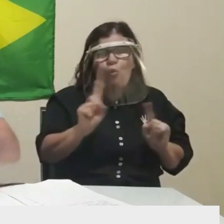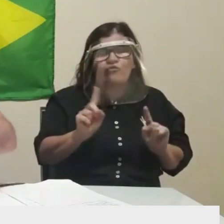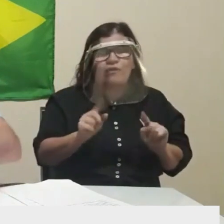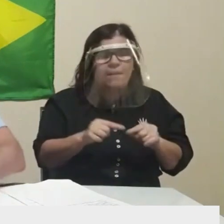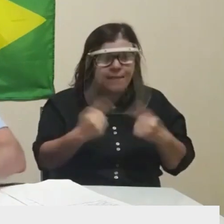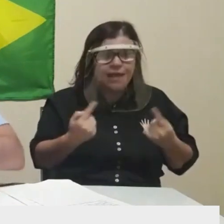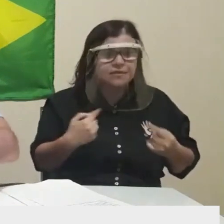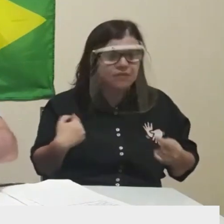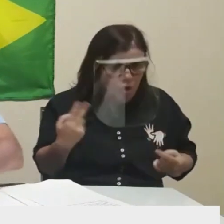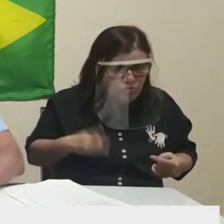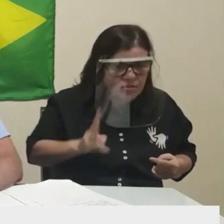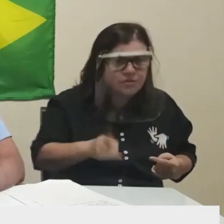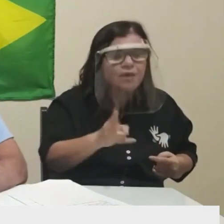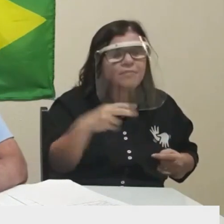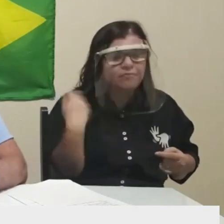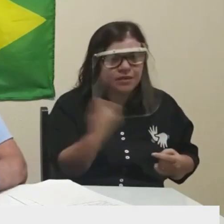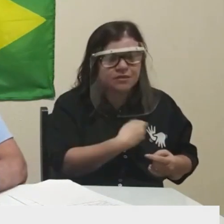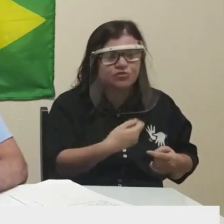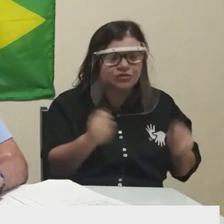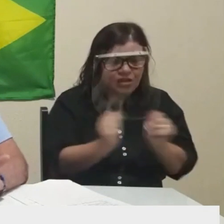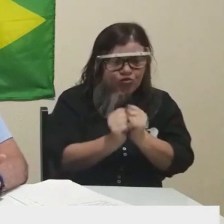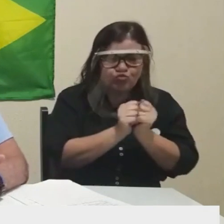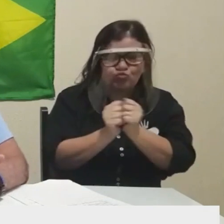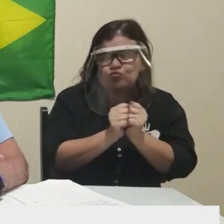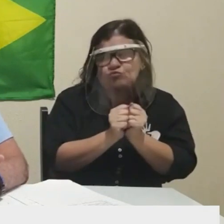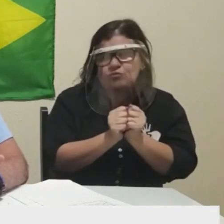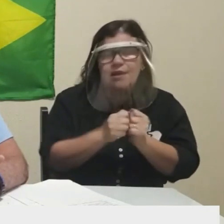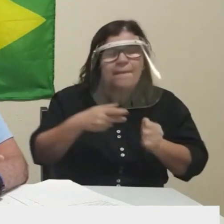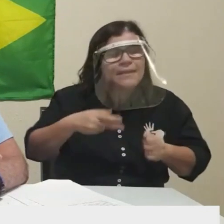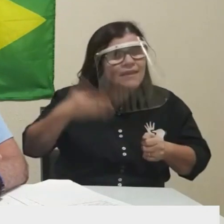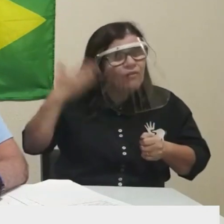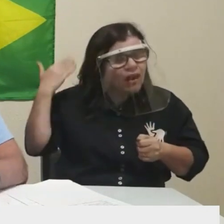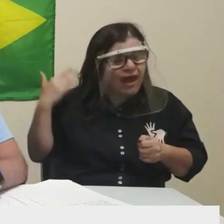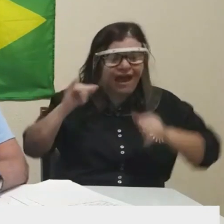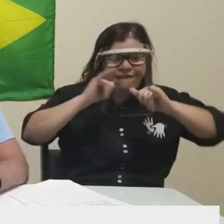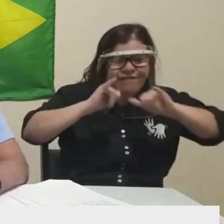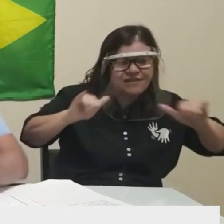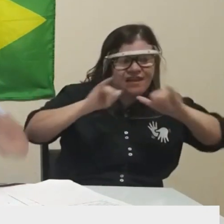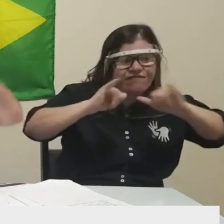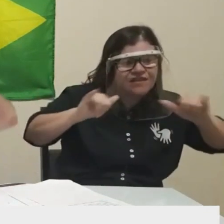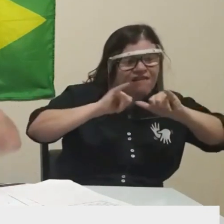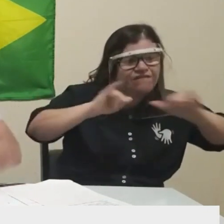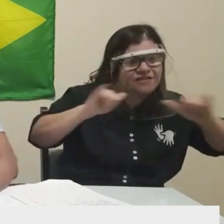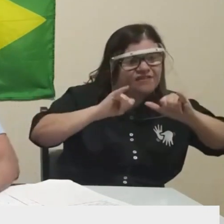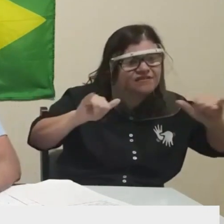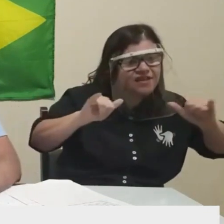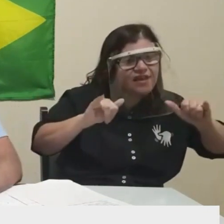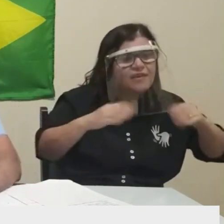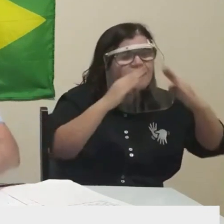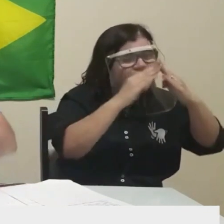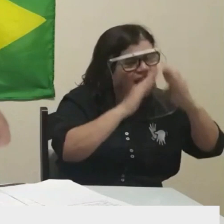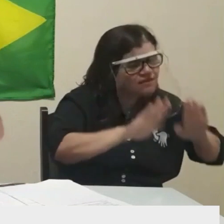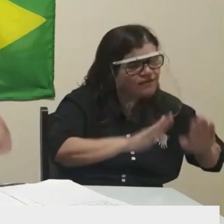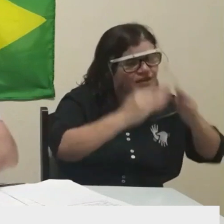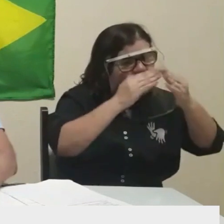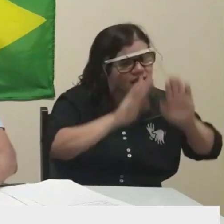povo, no meio de soldados. Estava no meio deles. E eu sempre falei que isso aqui, as medidas de fica em casa, para achatar a curva, não quer